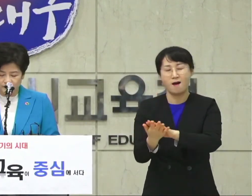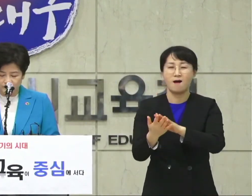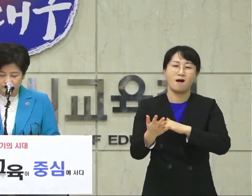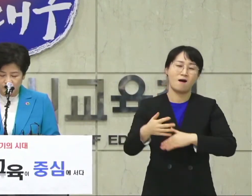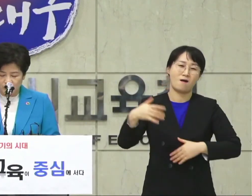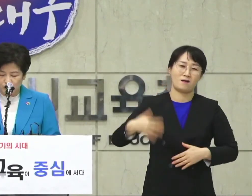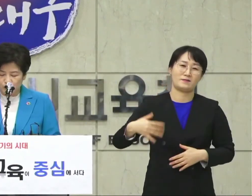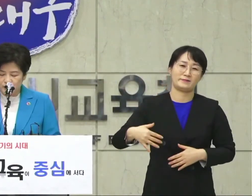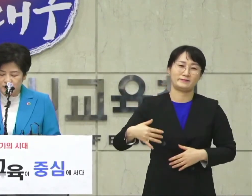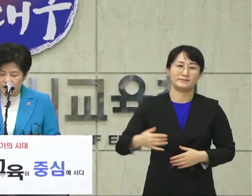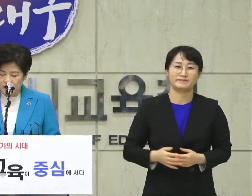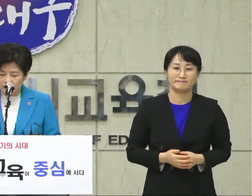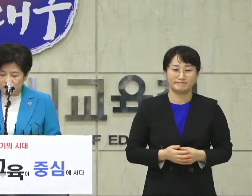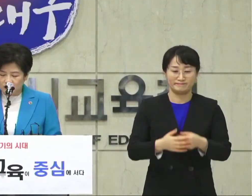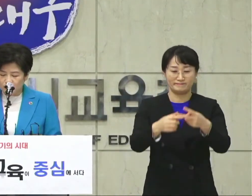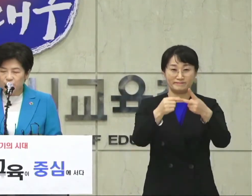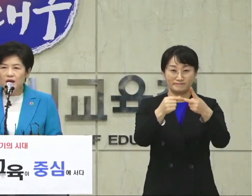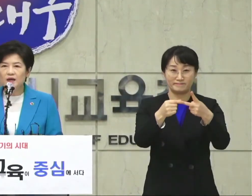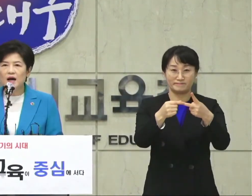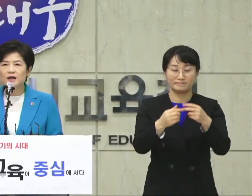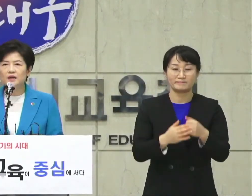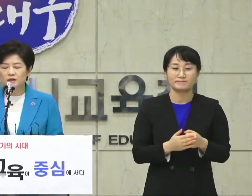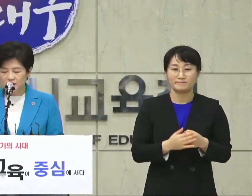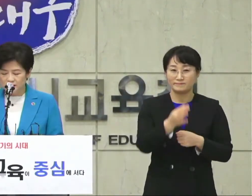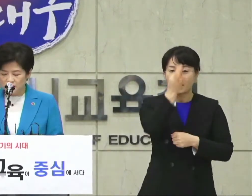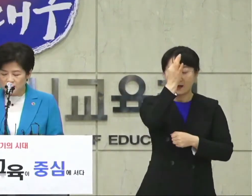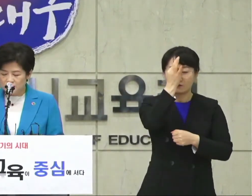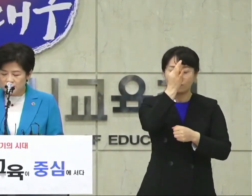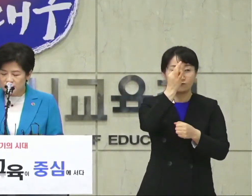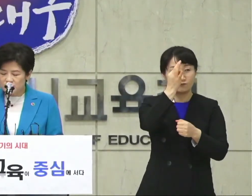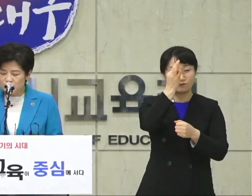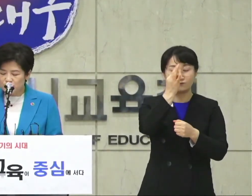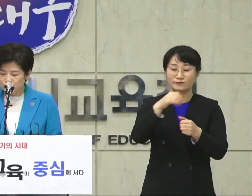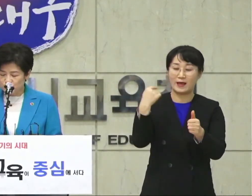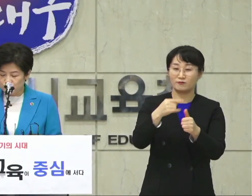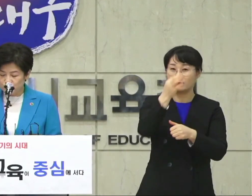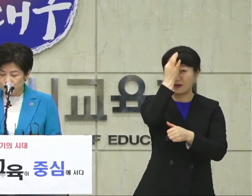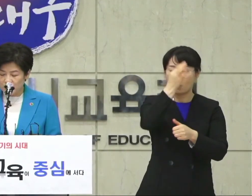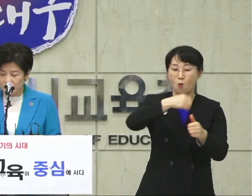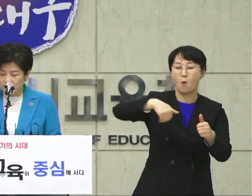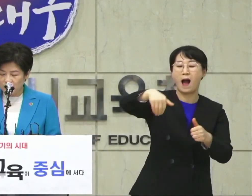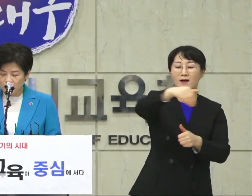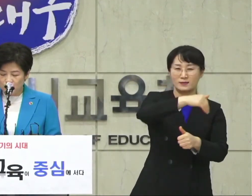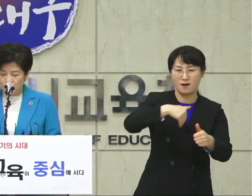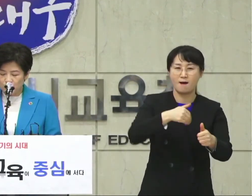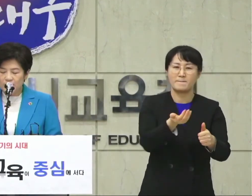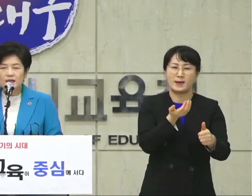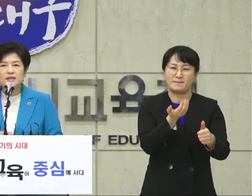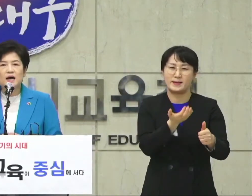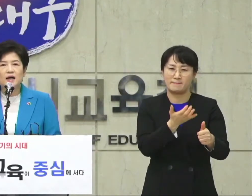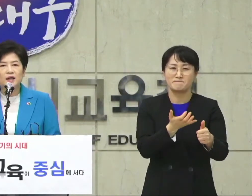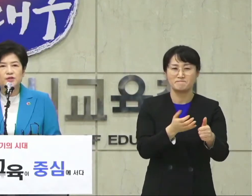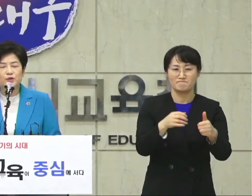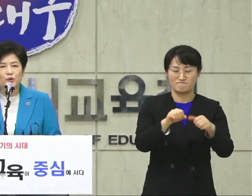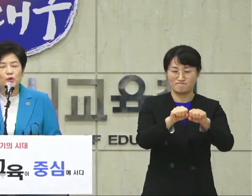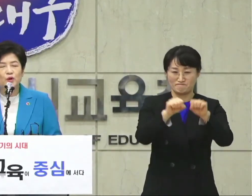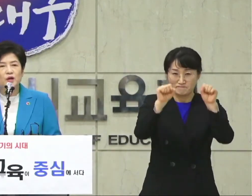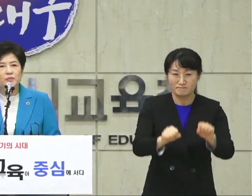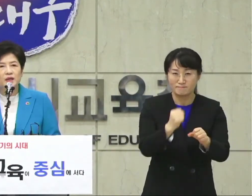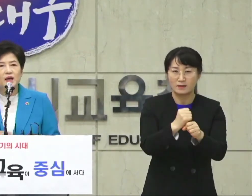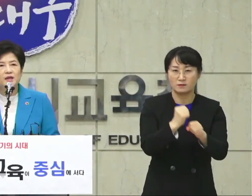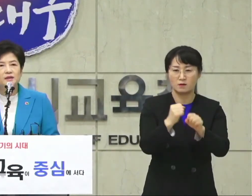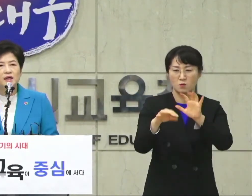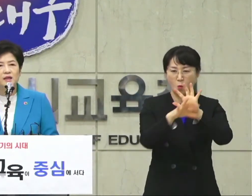합니다. 둘째, 에듀텍 환경을 선제적으로 구축하여 코로나